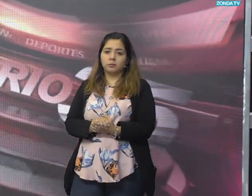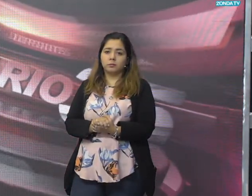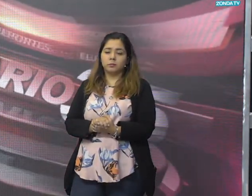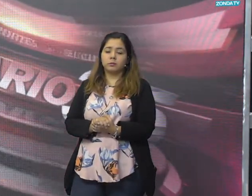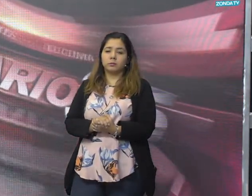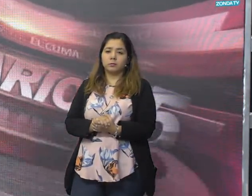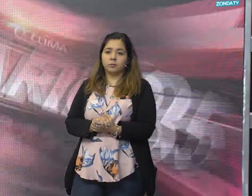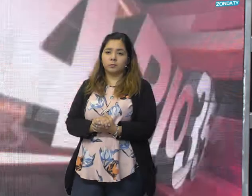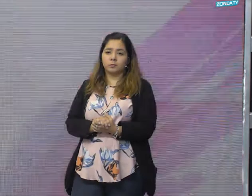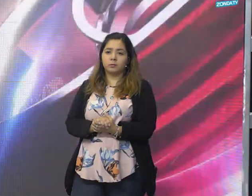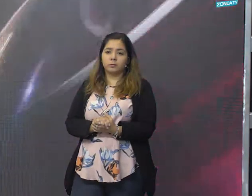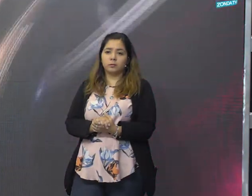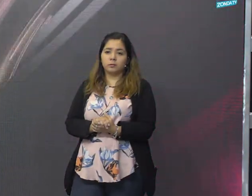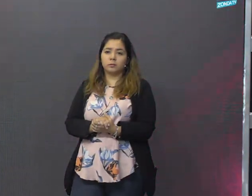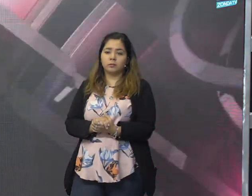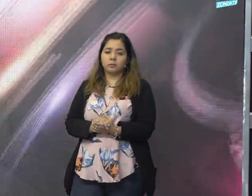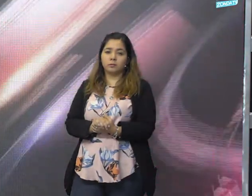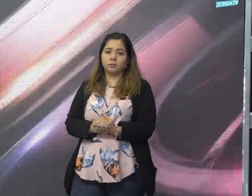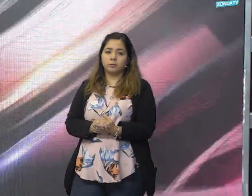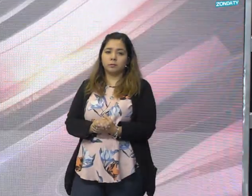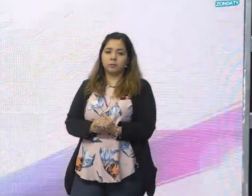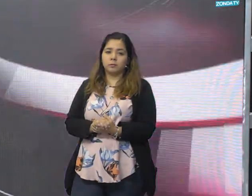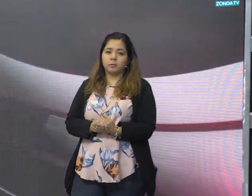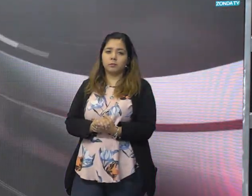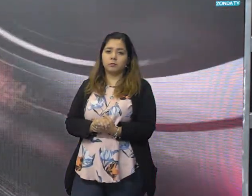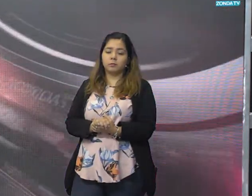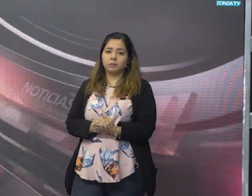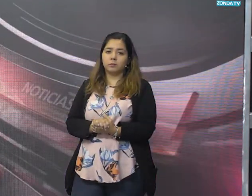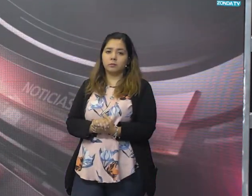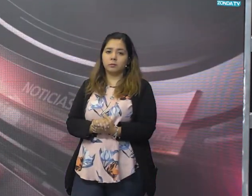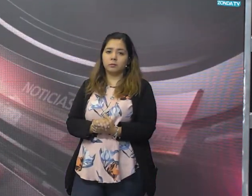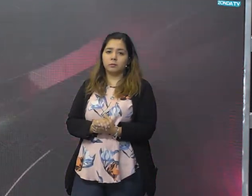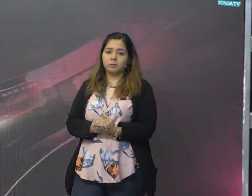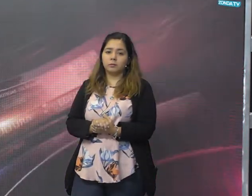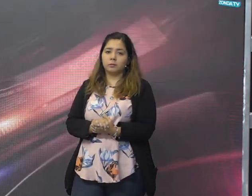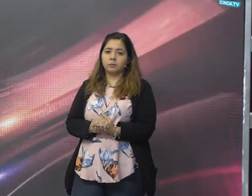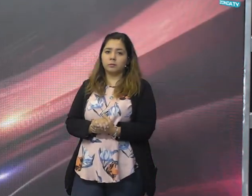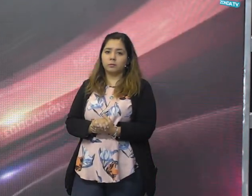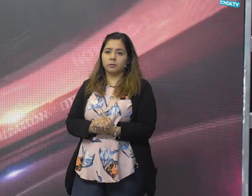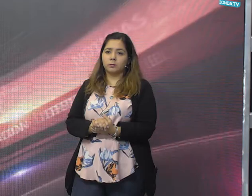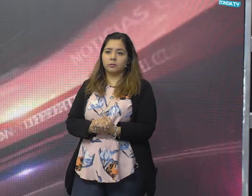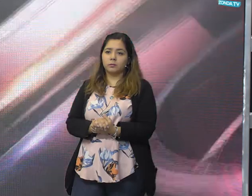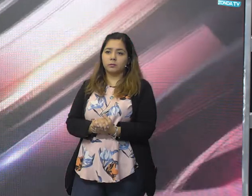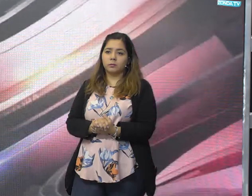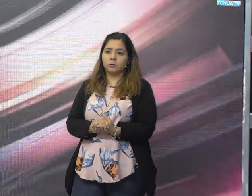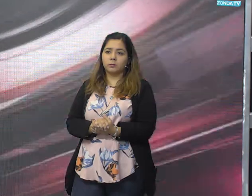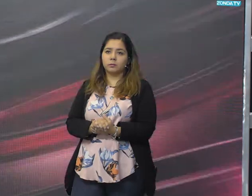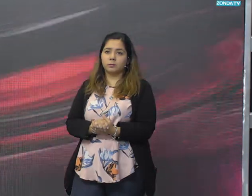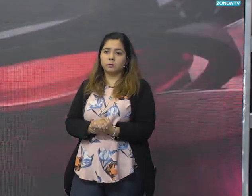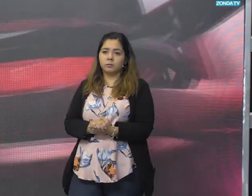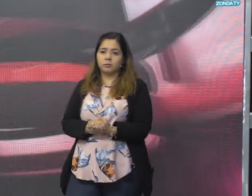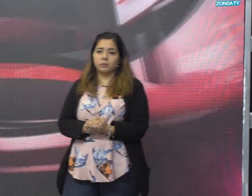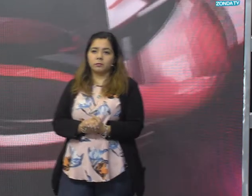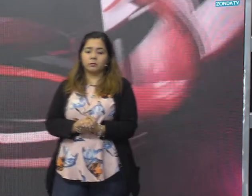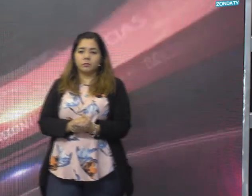50%, prácticamente están todos trabajando mal, y bueno, se veía venir, la situación estaba complicando, ayer hubo una